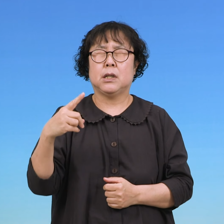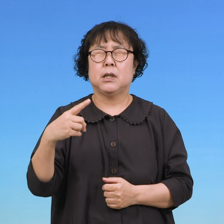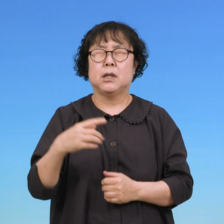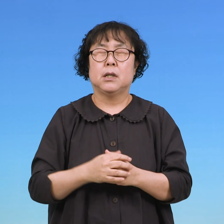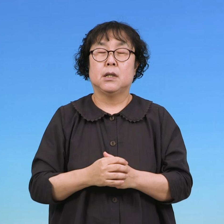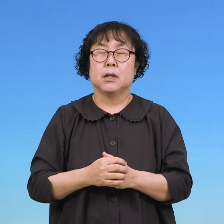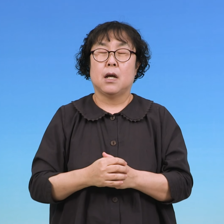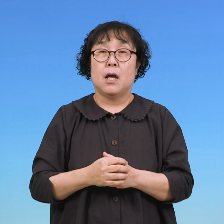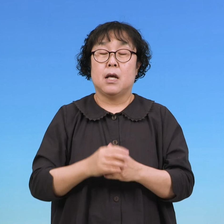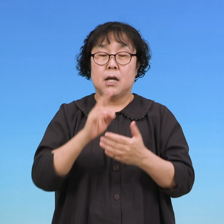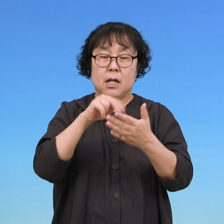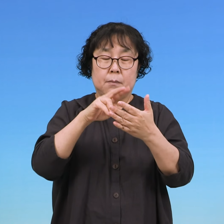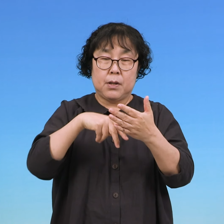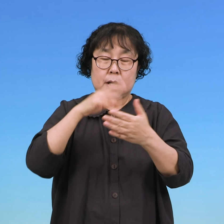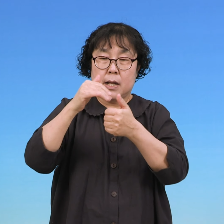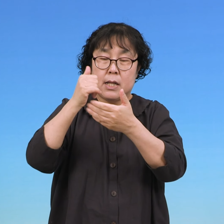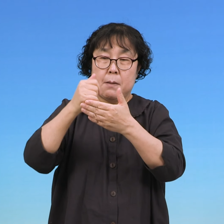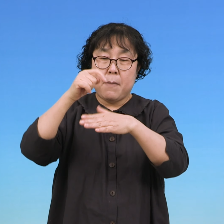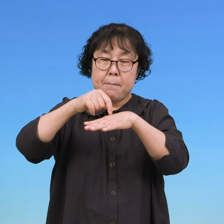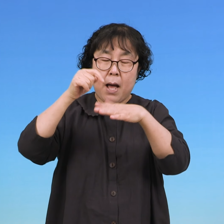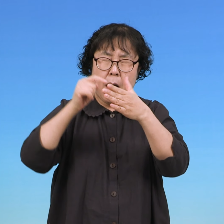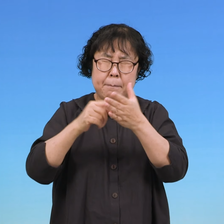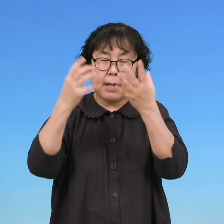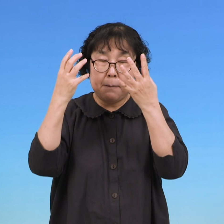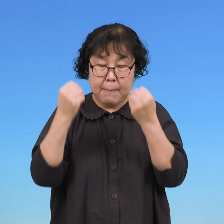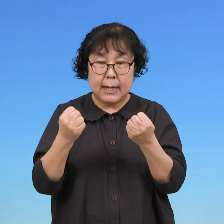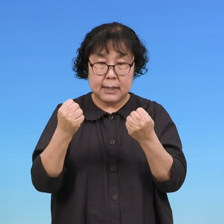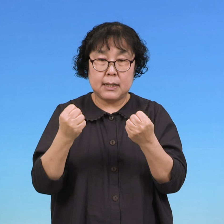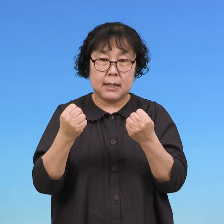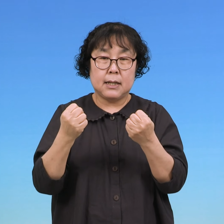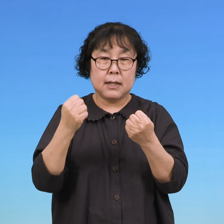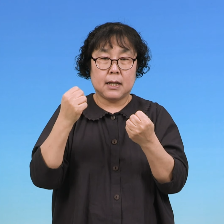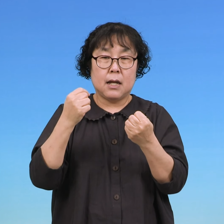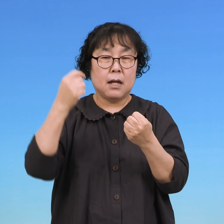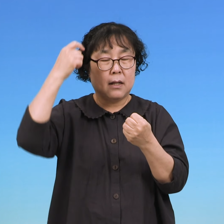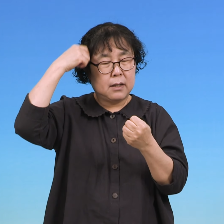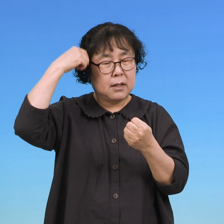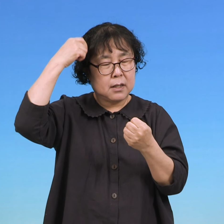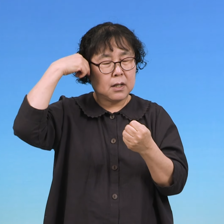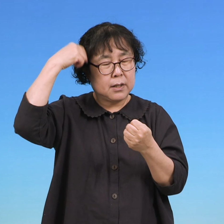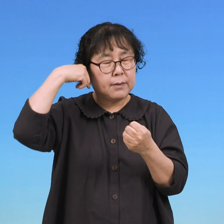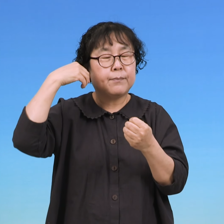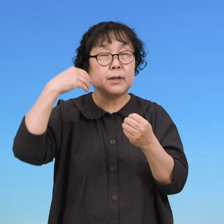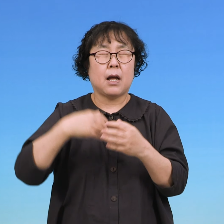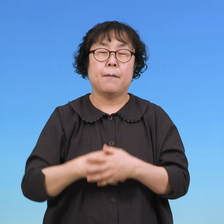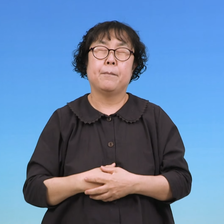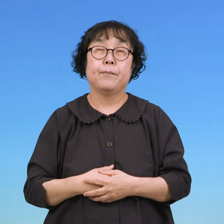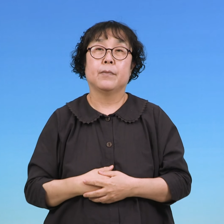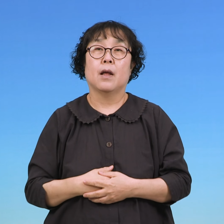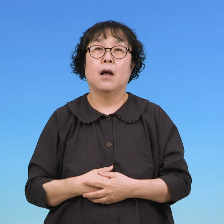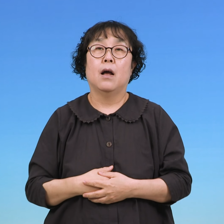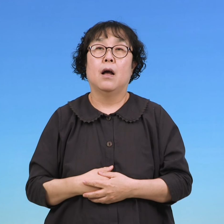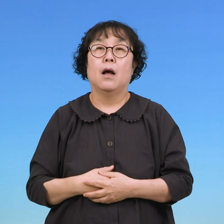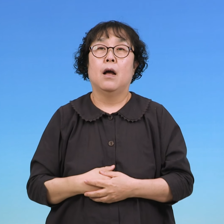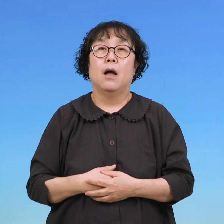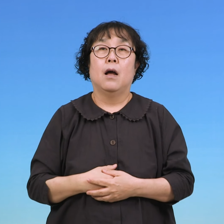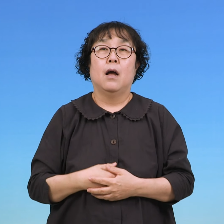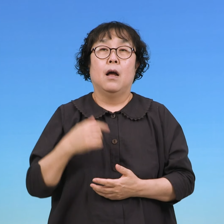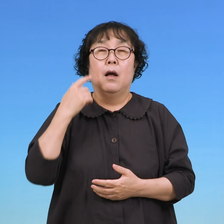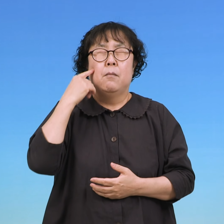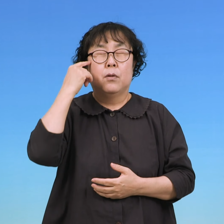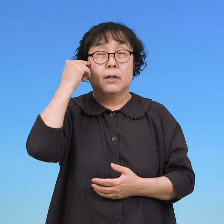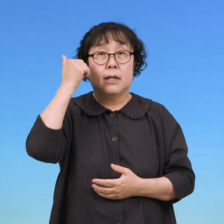그 아모스서의 가장 대표적인 말씀이 뭐냐 그러면 보통은 이렇게 말씀하세요. 아